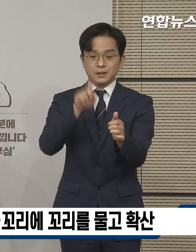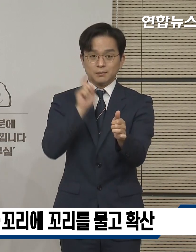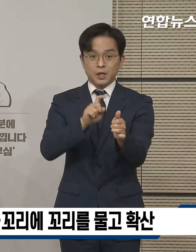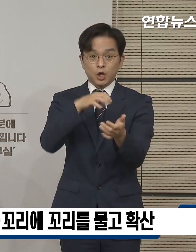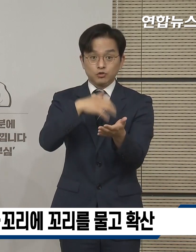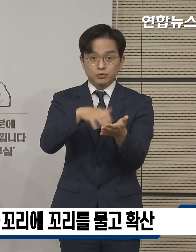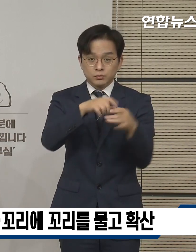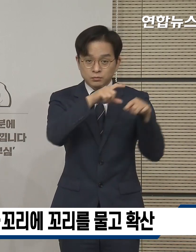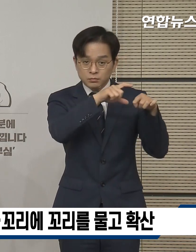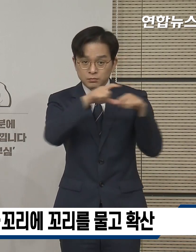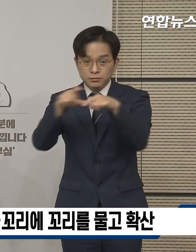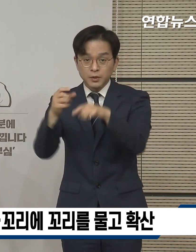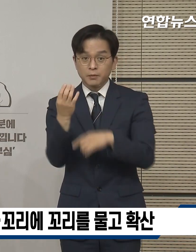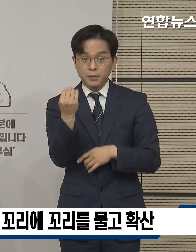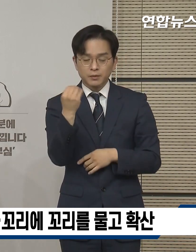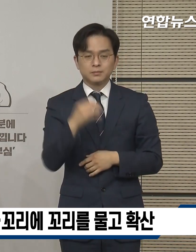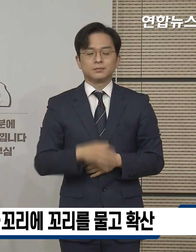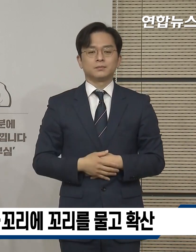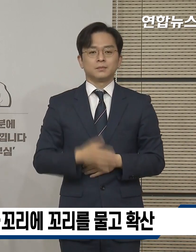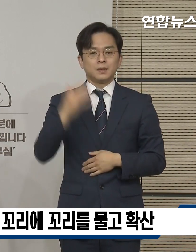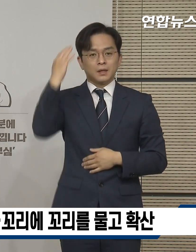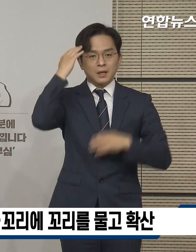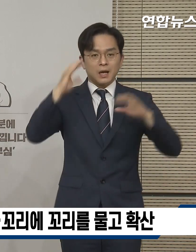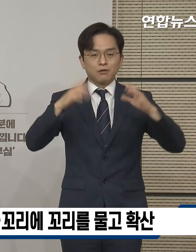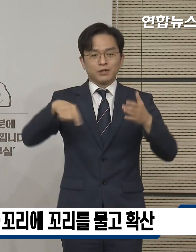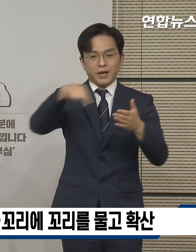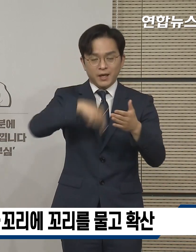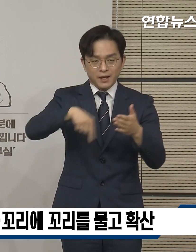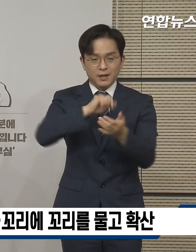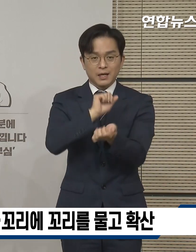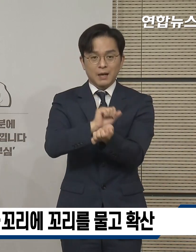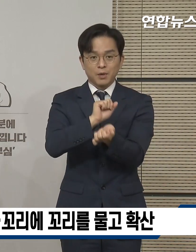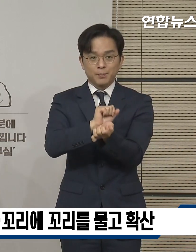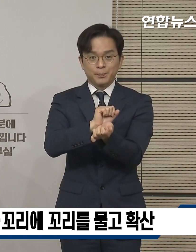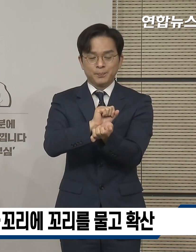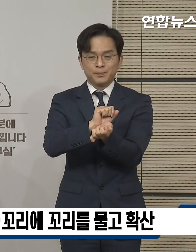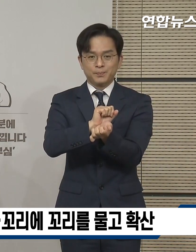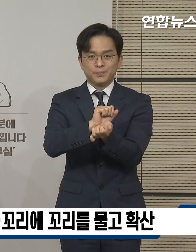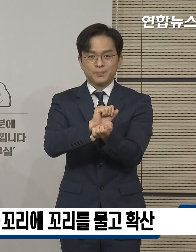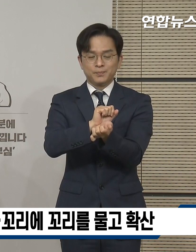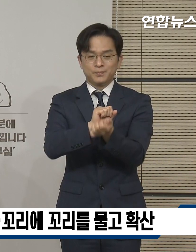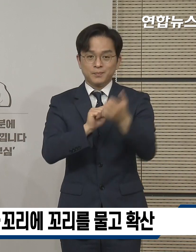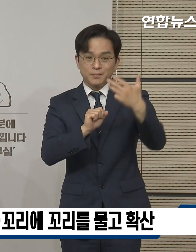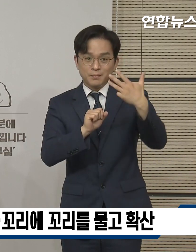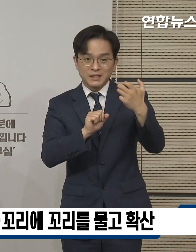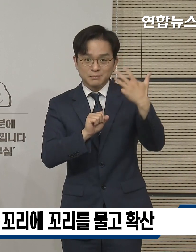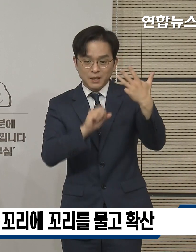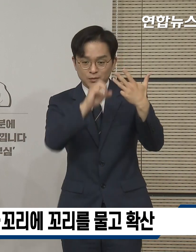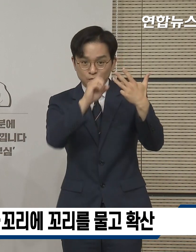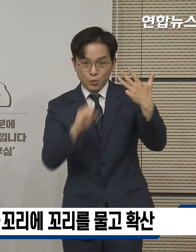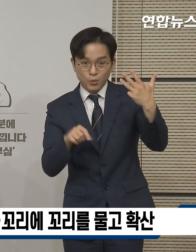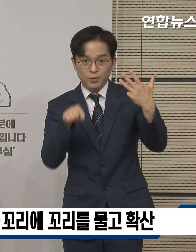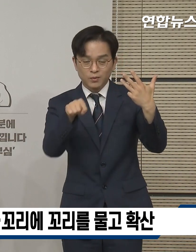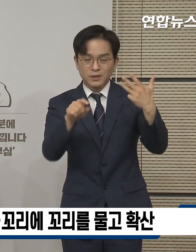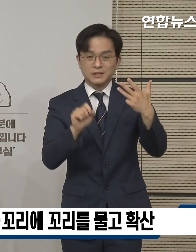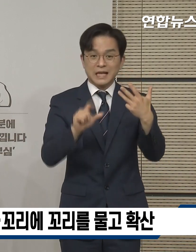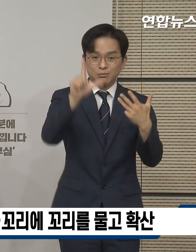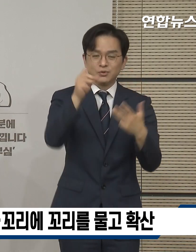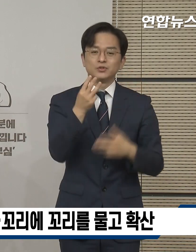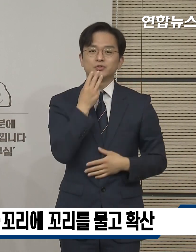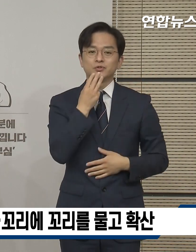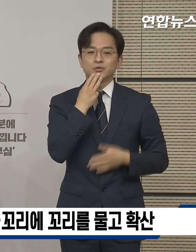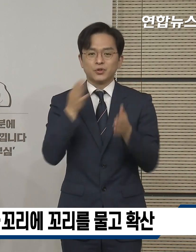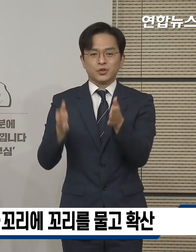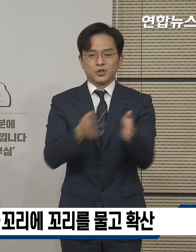보면 국내 발생 환자 중 88%는 수도권에서 발생하였습니다. 특히